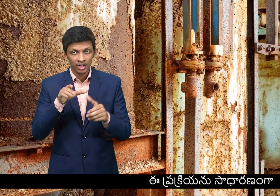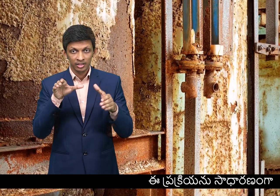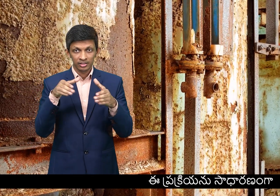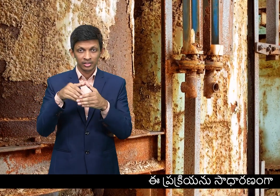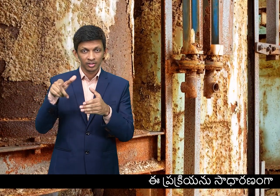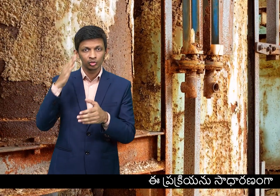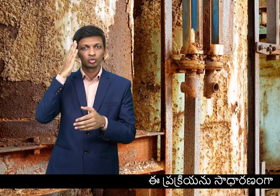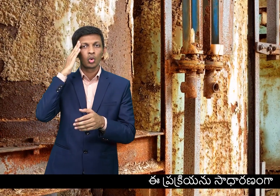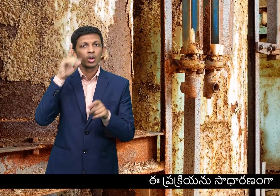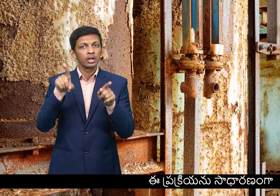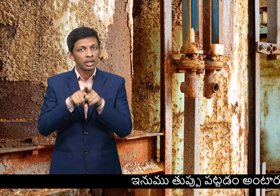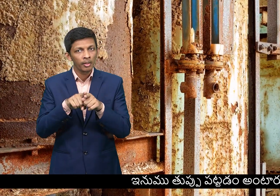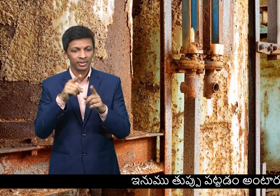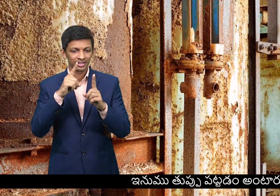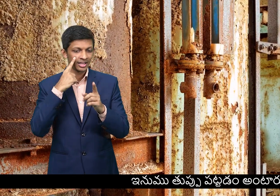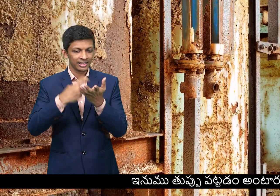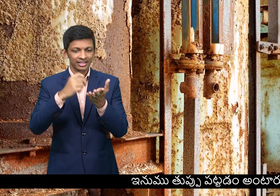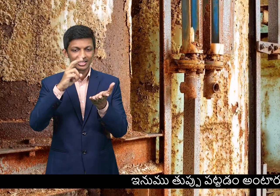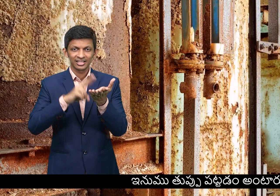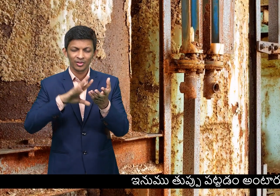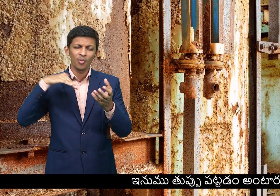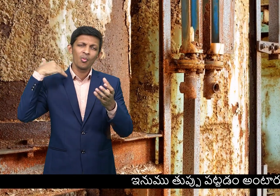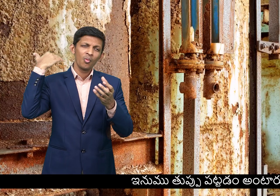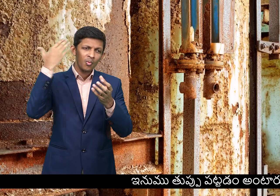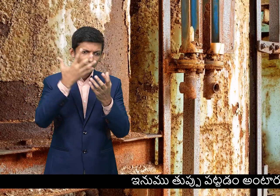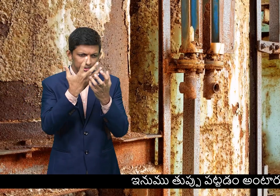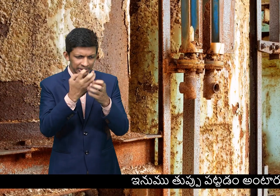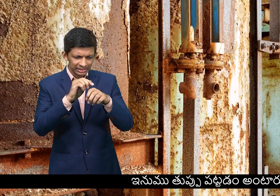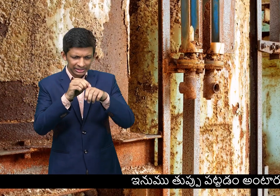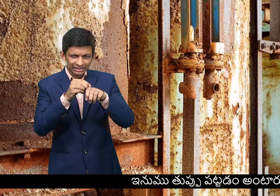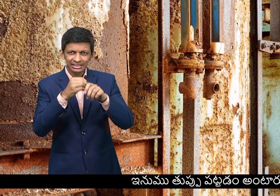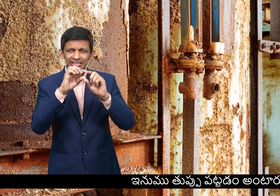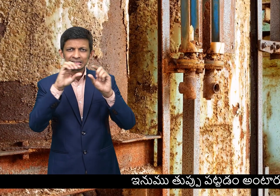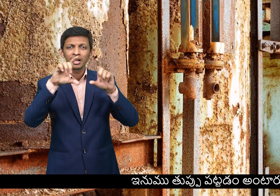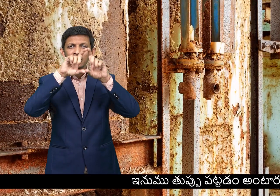ఈ ప్రక్రియను సాధారణంగా ఇనుము తుప్పు పట్టడం అంటారు.